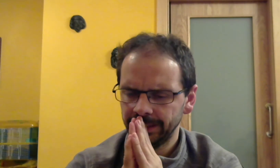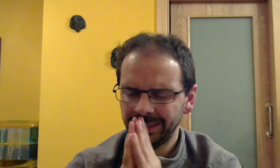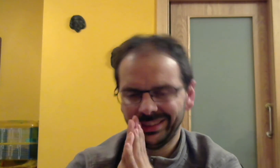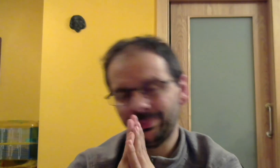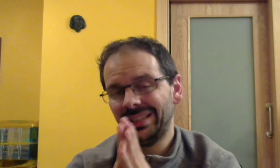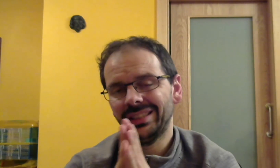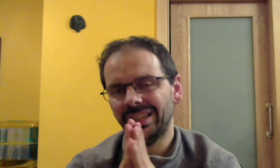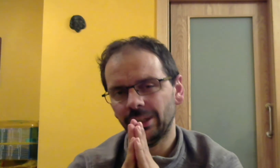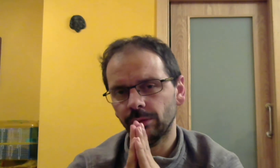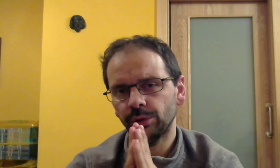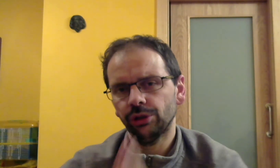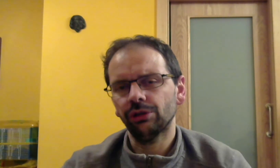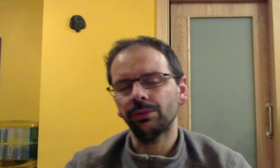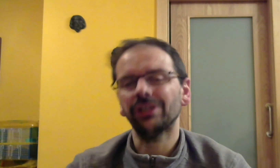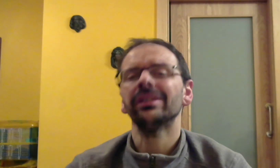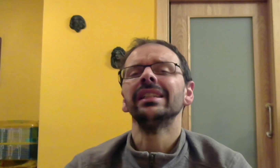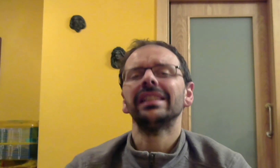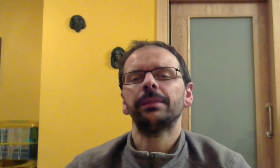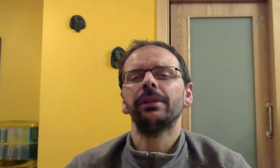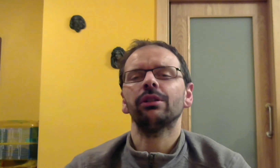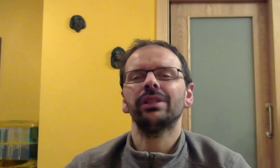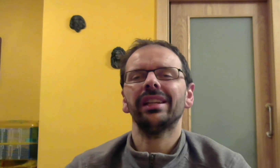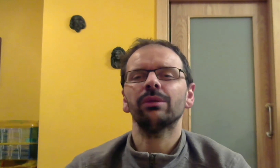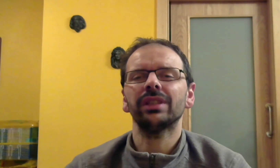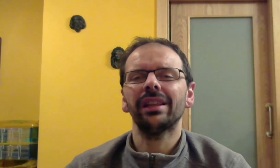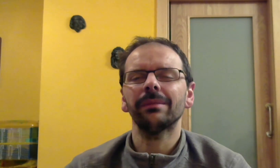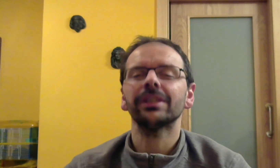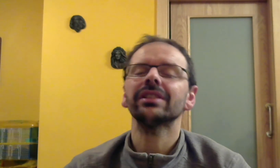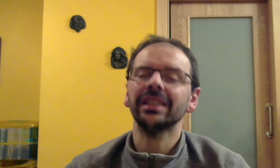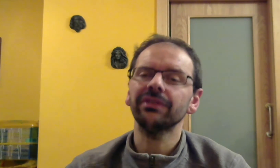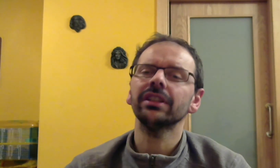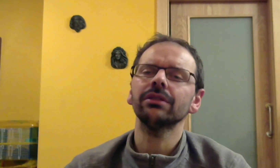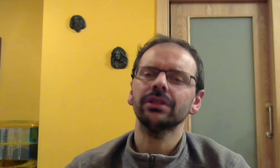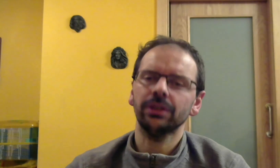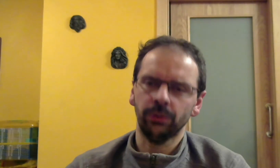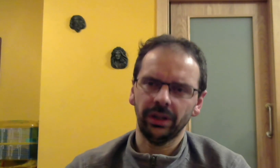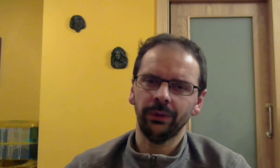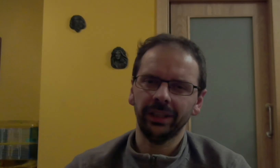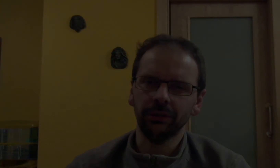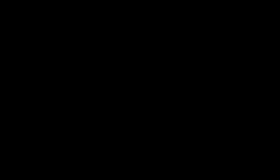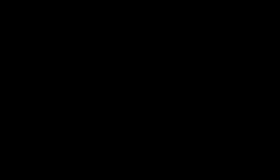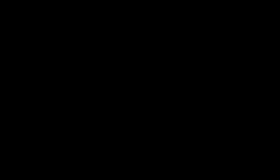Y para charlar con vosotros. Bueno, espero que os haya gustado, amigos cinéfilos, y un saludo a todos.